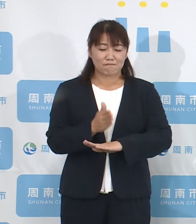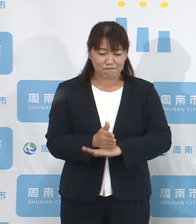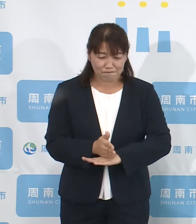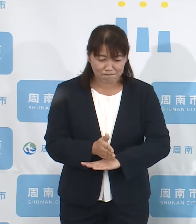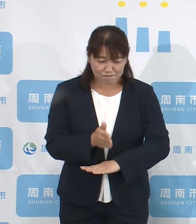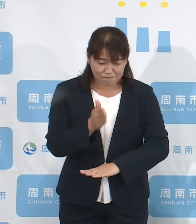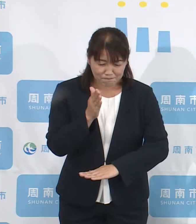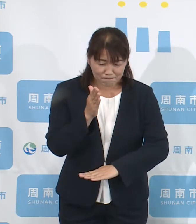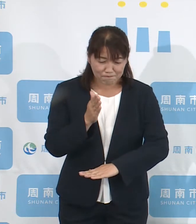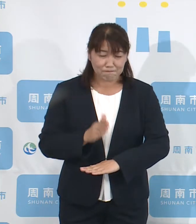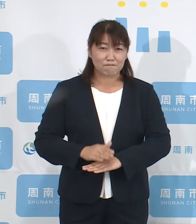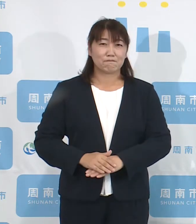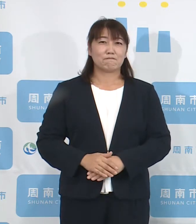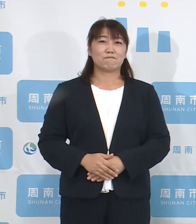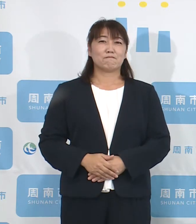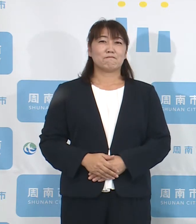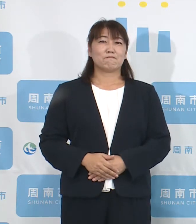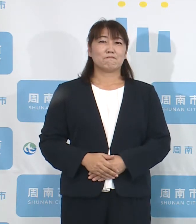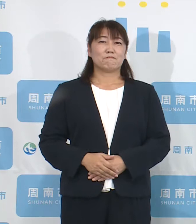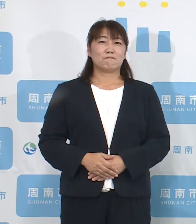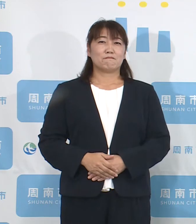申し上げます。